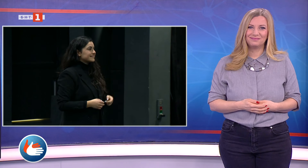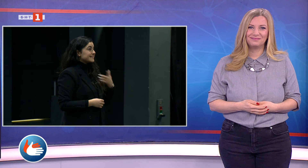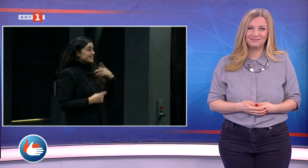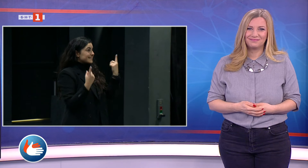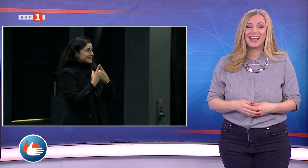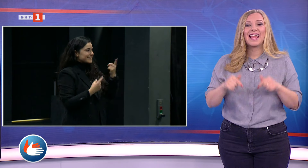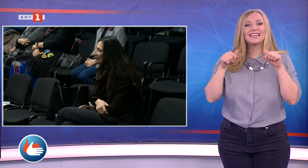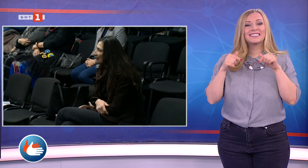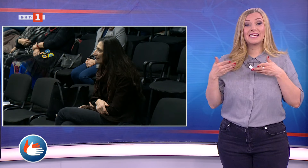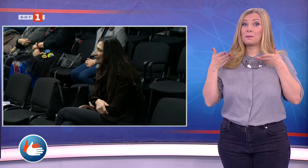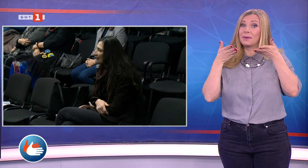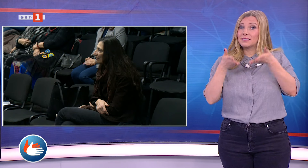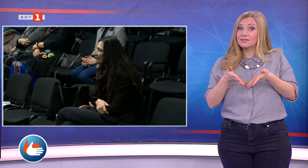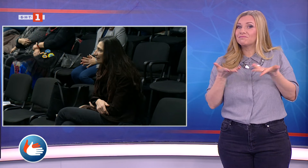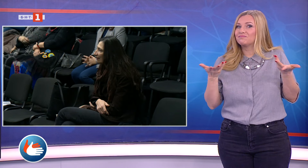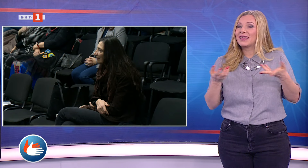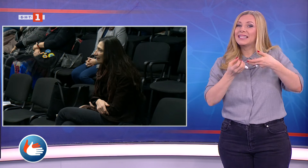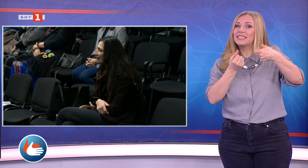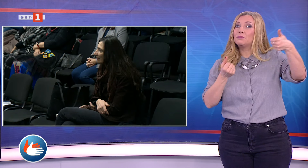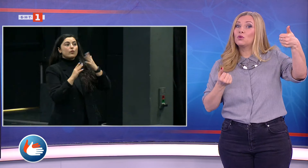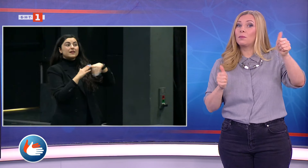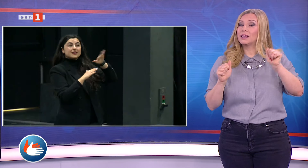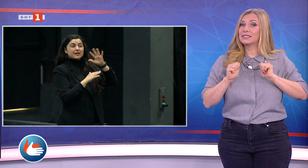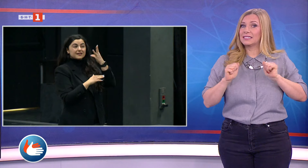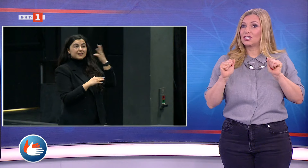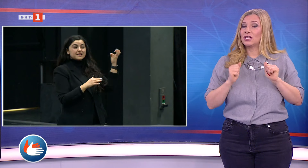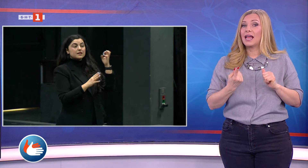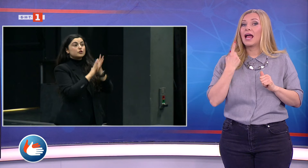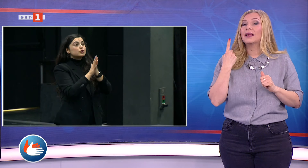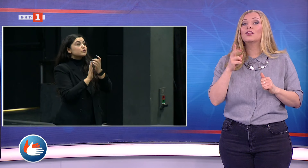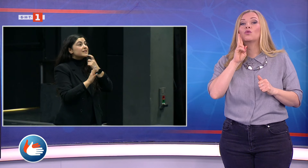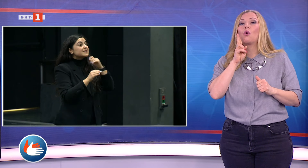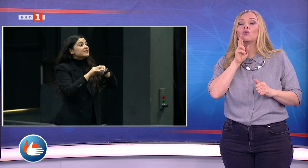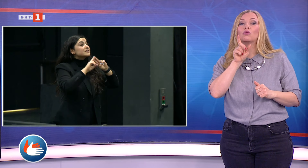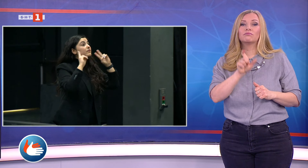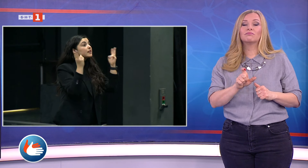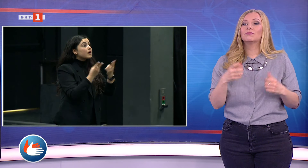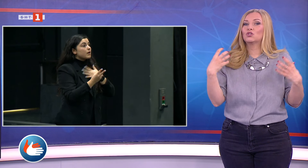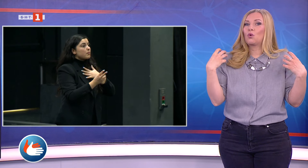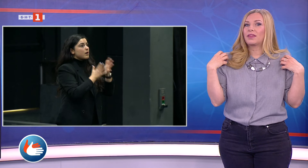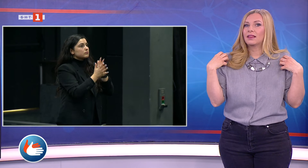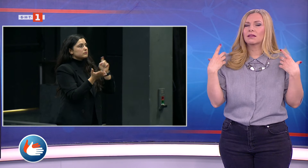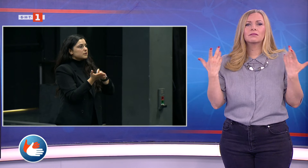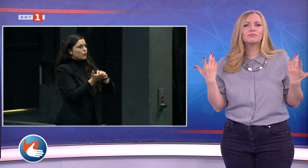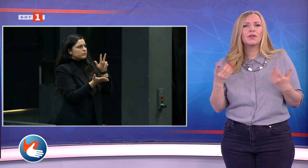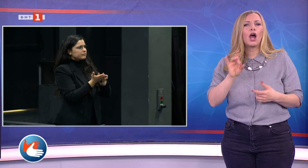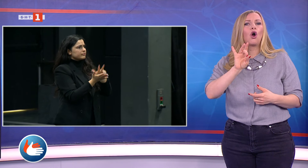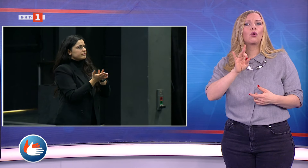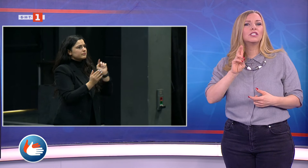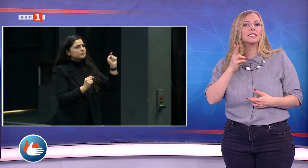Днес присъстваме на дипломната защита на един от студентите с слухов дефицит – а именно Русица Караджова от департамент